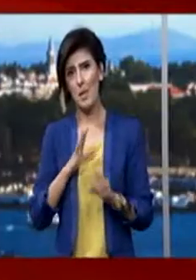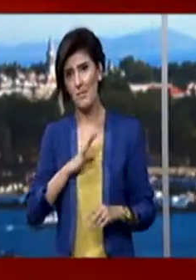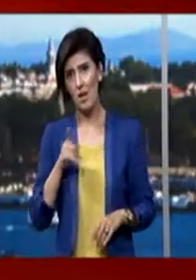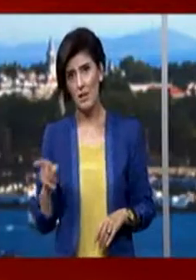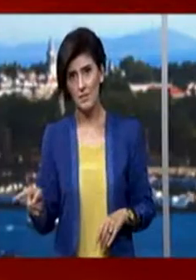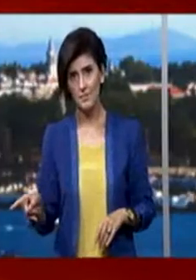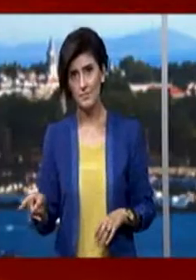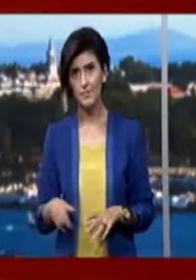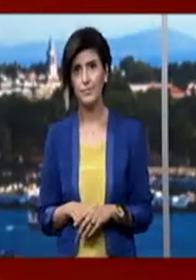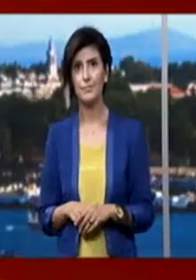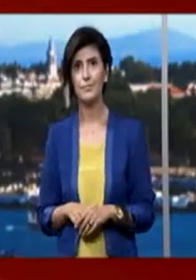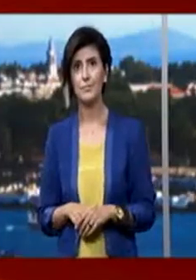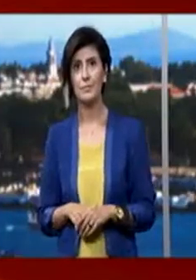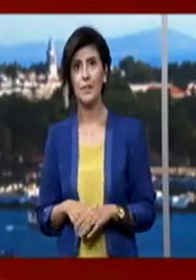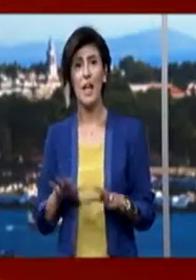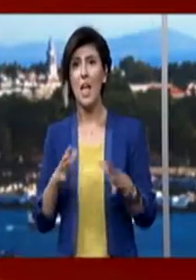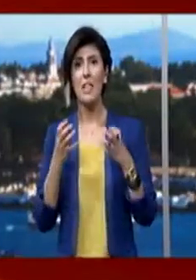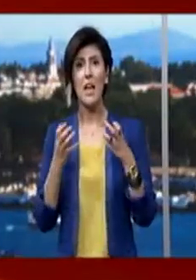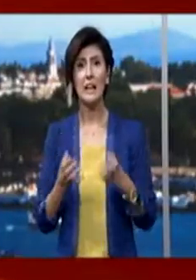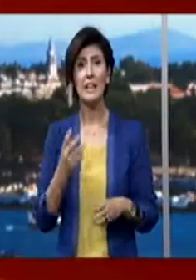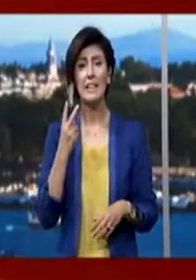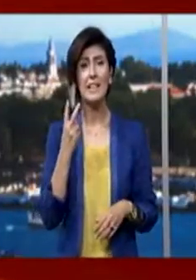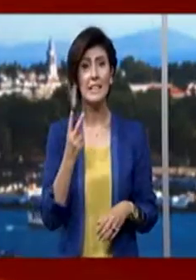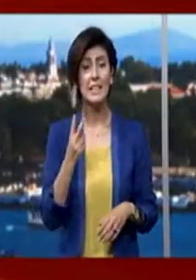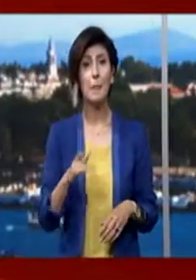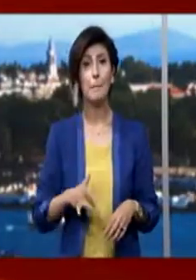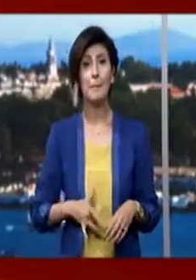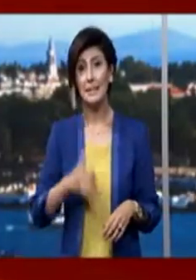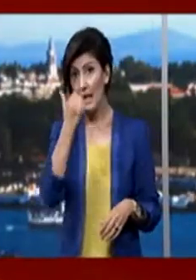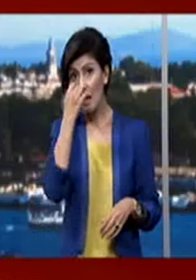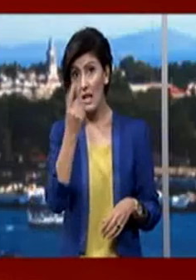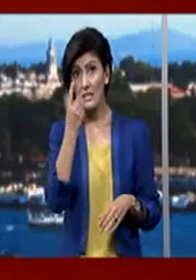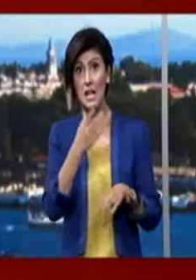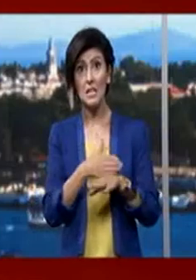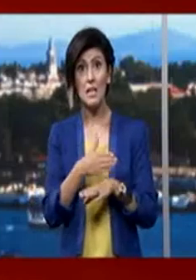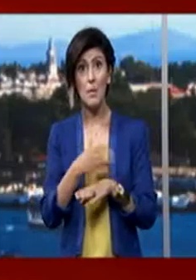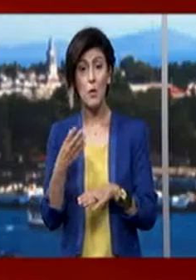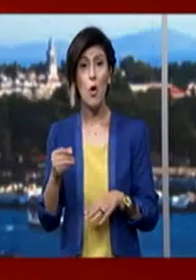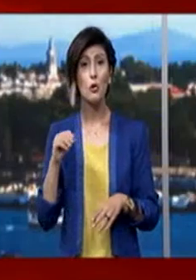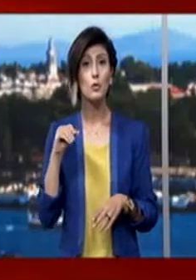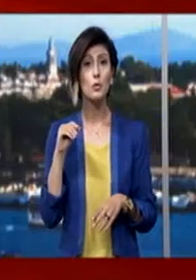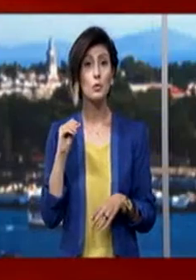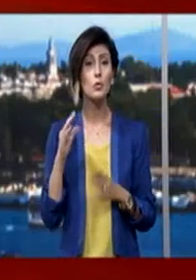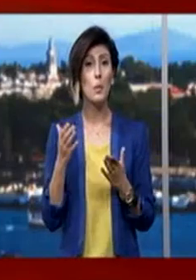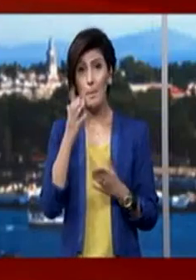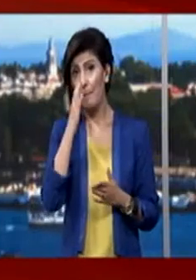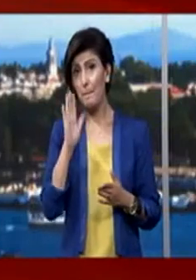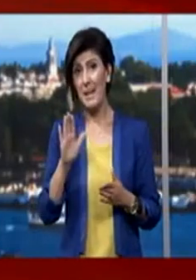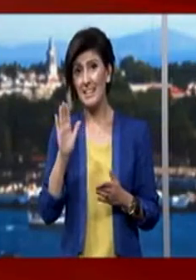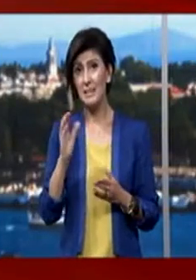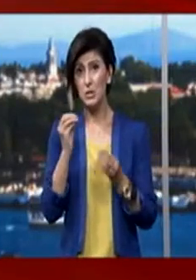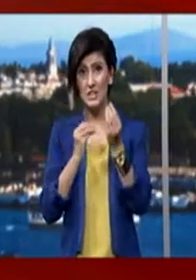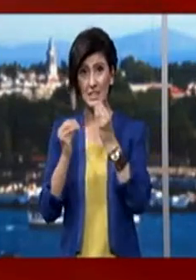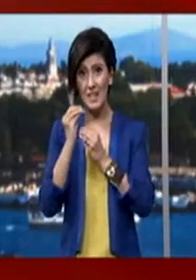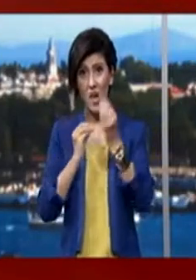açabiliyor. En ağırlıklı iki mide kanser sebebi olarak tuzlu ve bekletilmiş